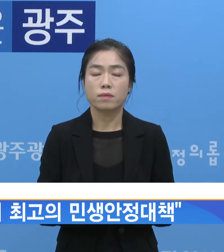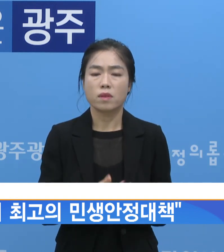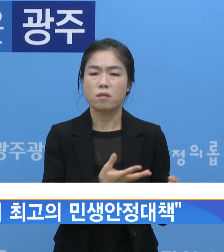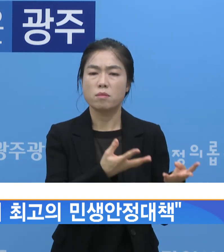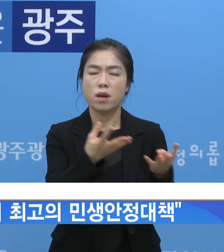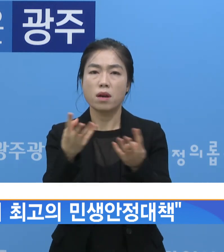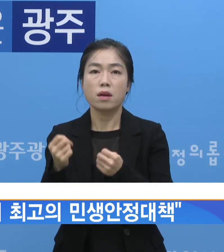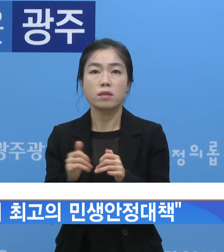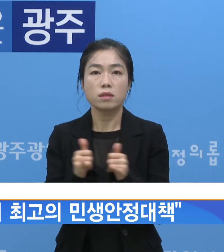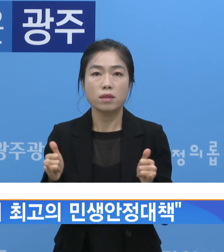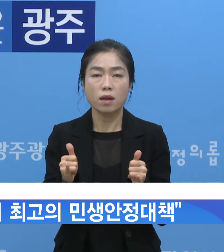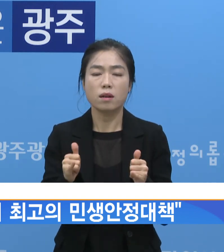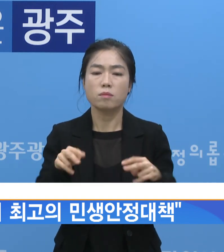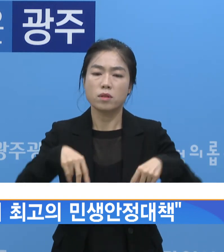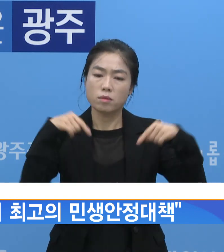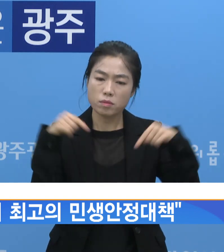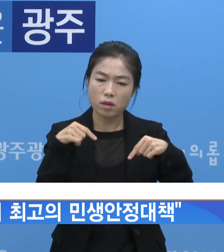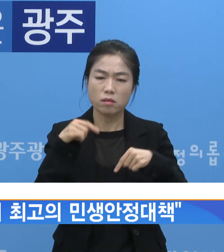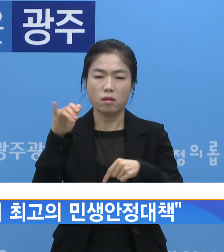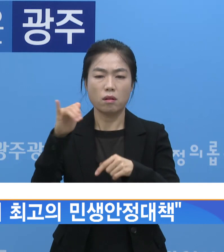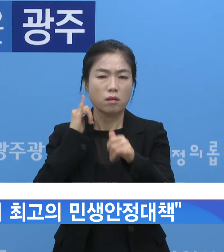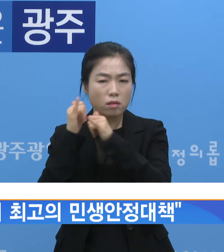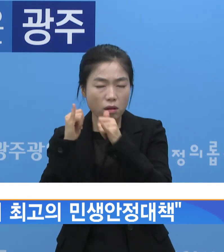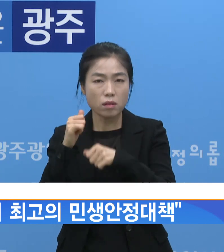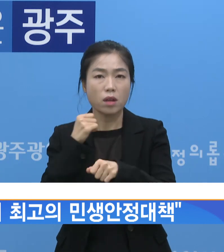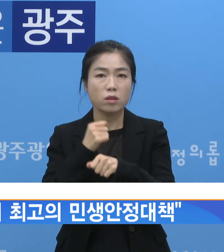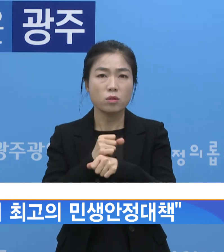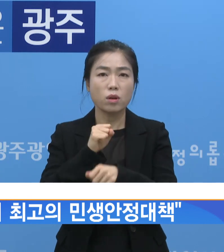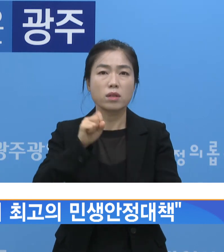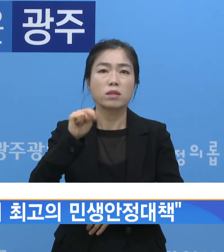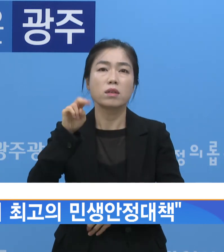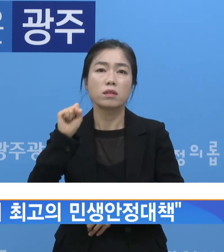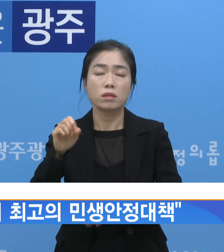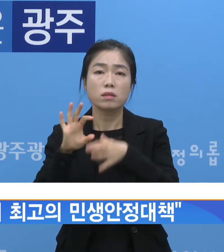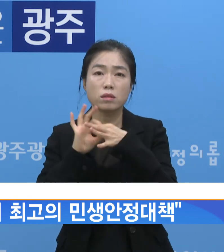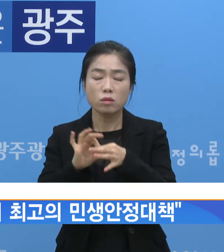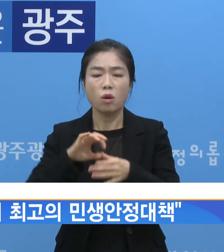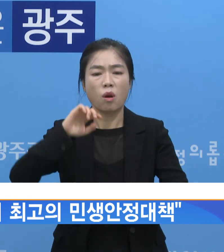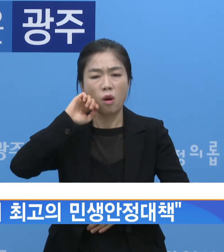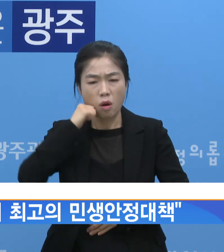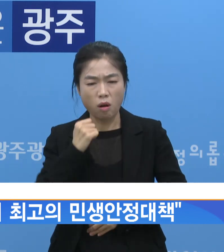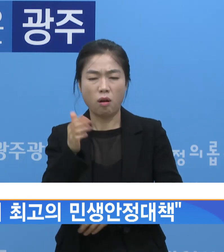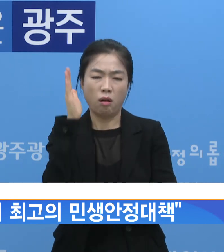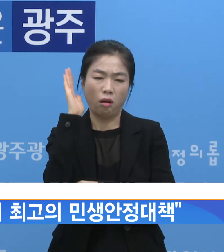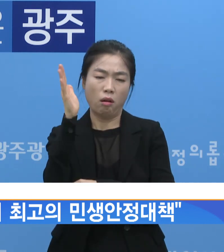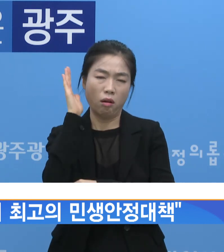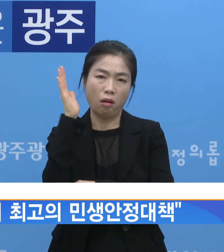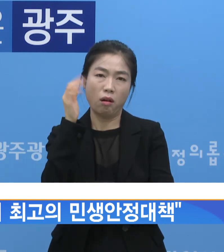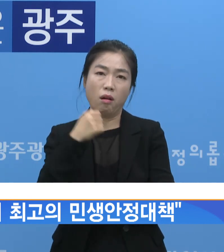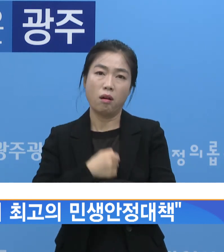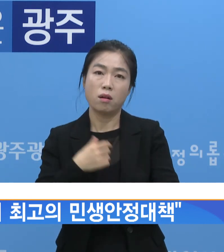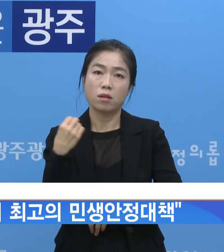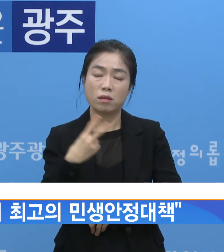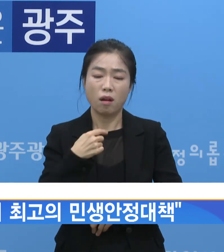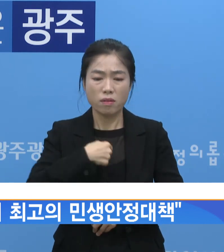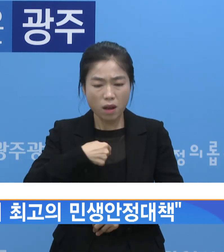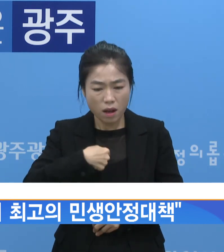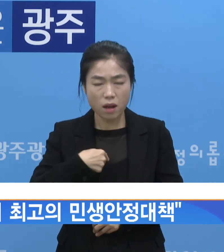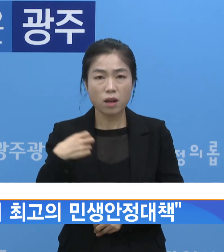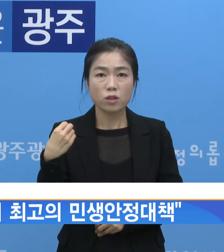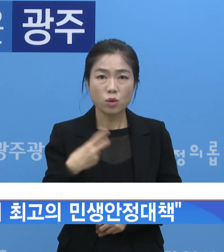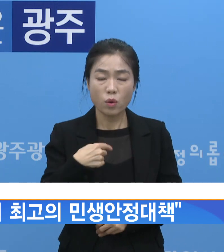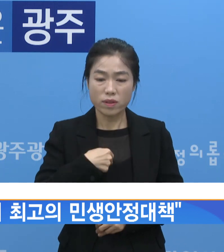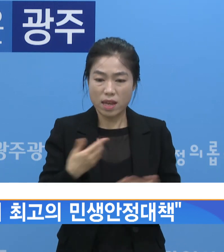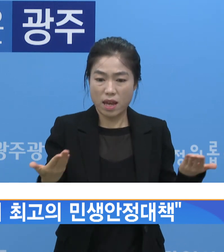수많은 사람들이 면담, 전화, SNS 등을 통해 어려움을 호소하면서 자기 자신이나